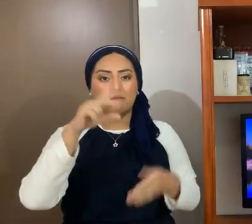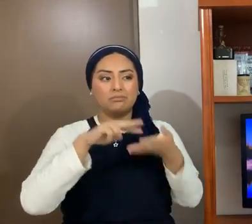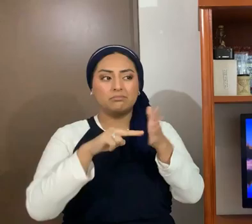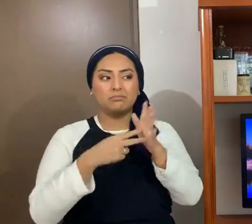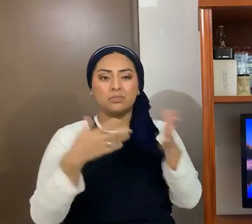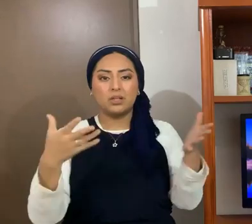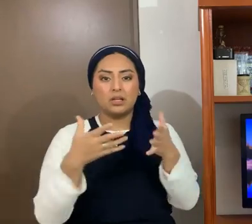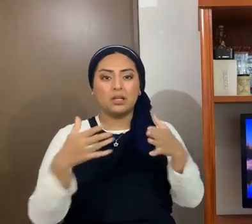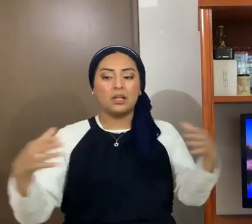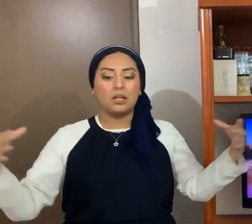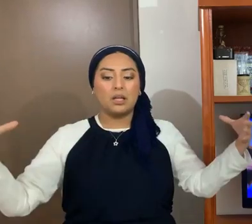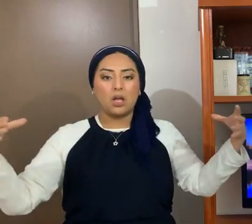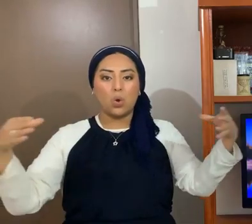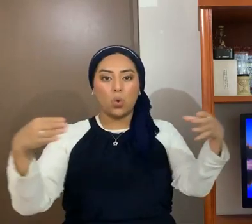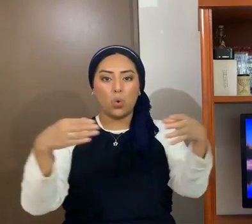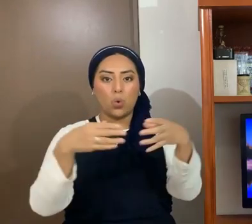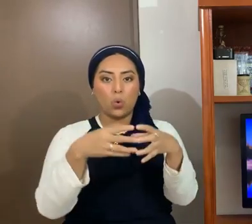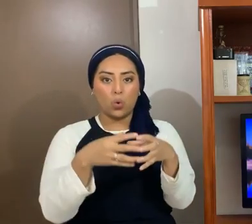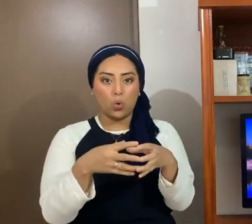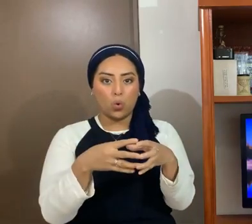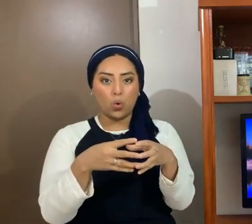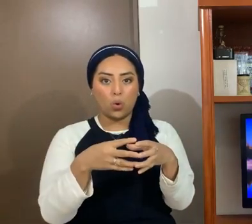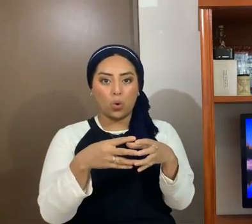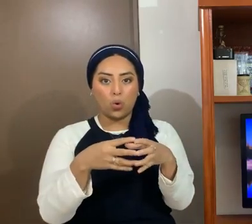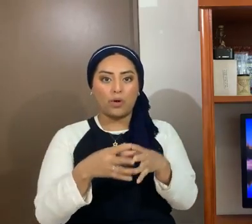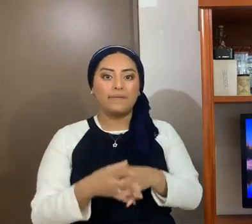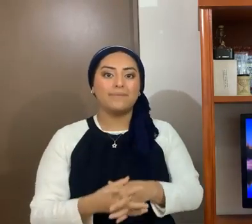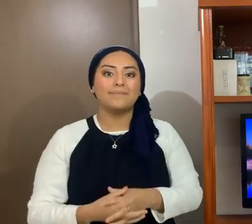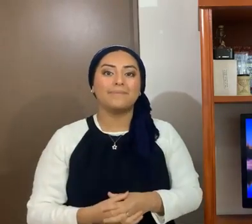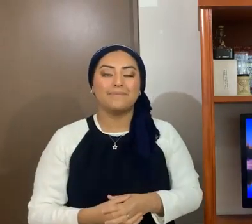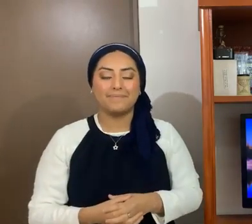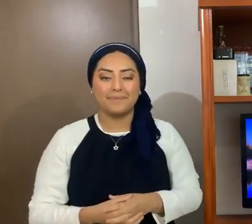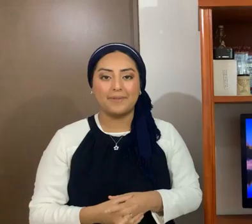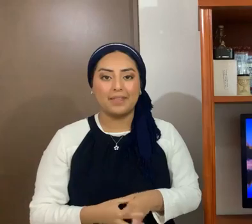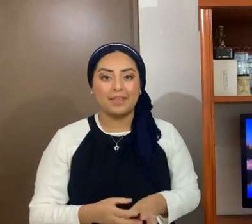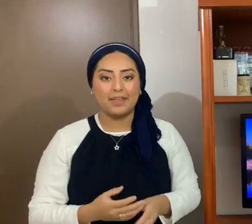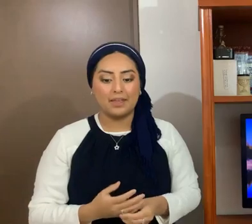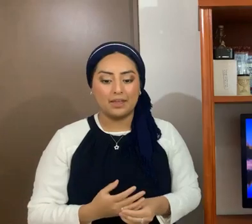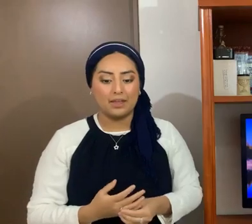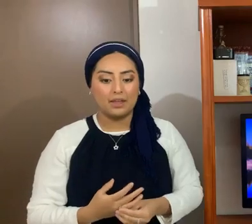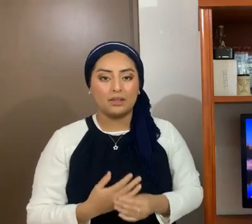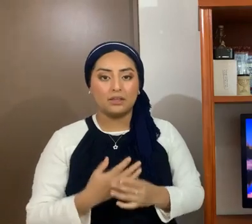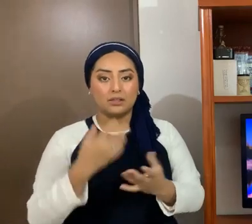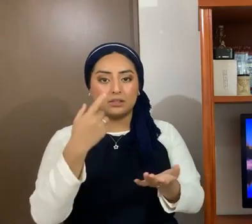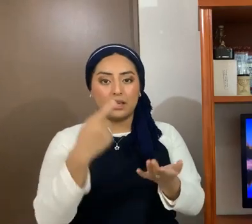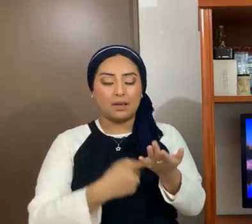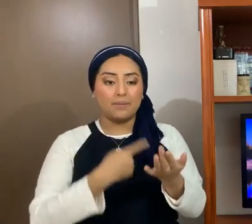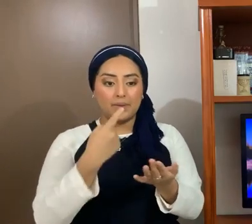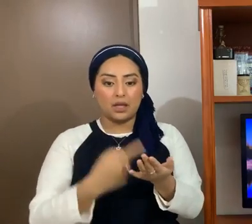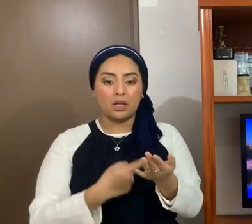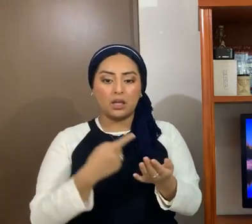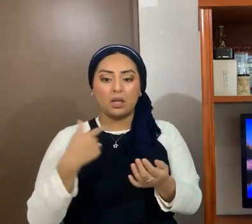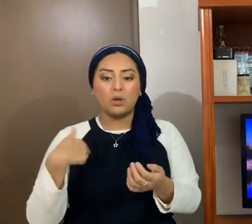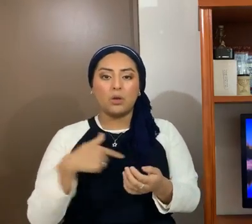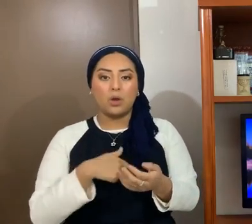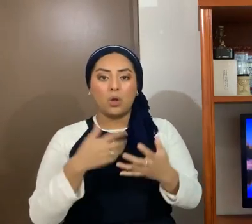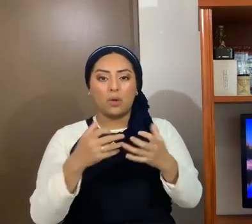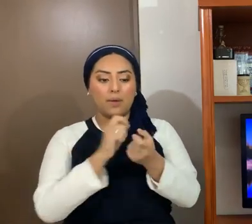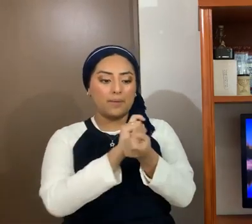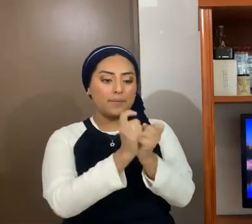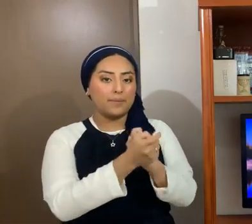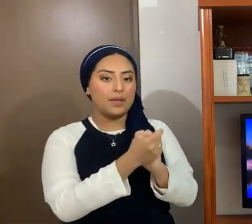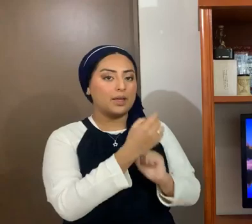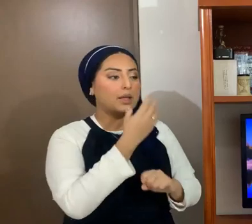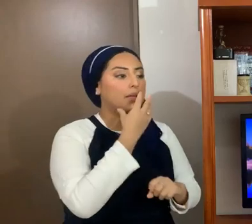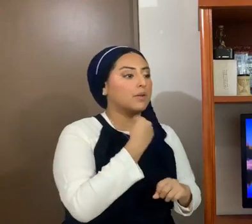Vayakel? Y congregó o hizo que se reunieran, ¿sí? A veces cuando queremos traducir del hebreo